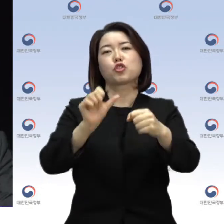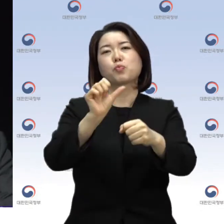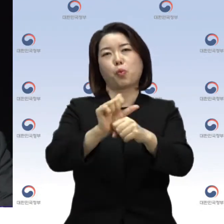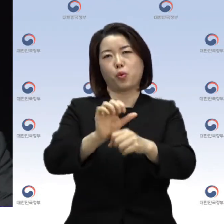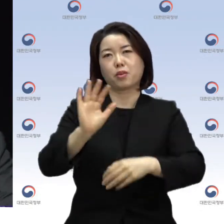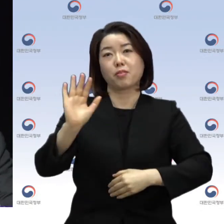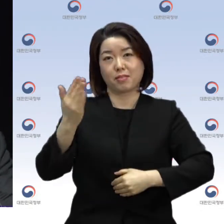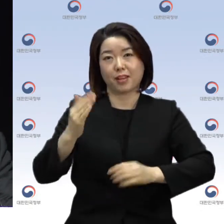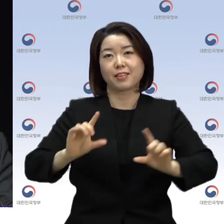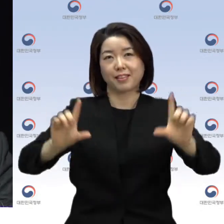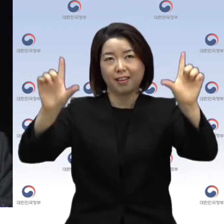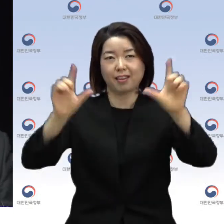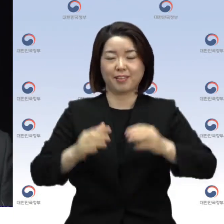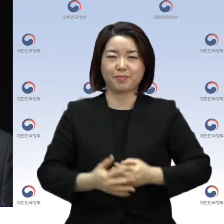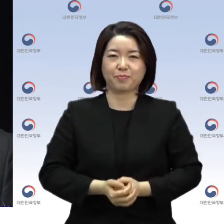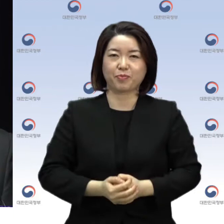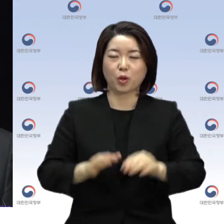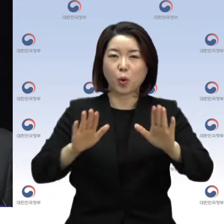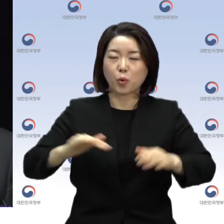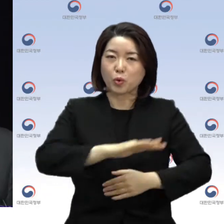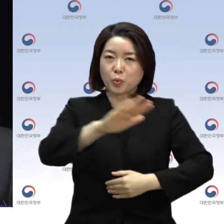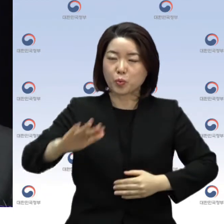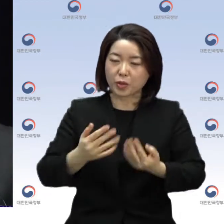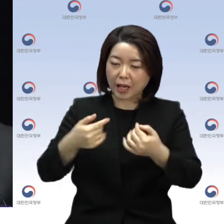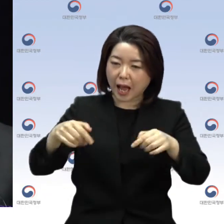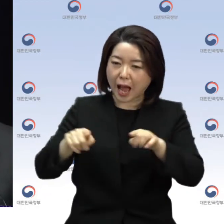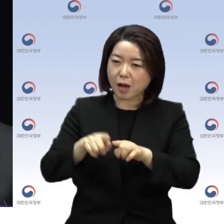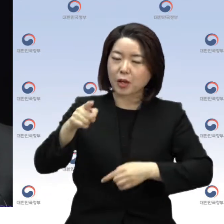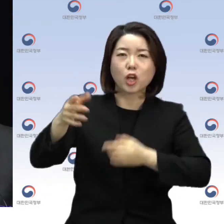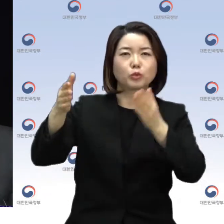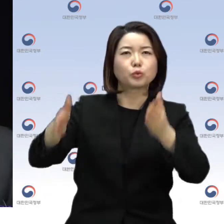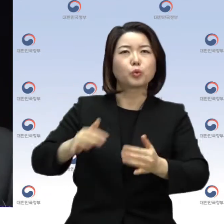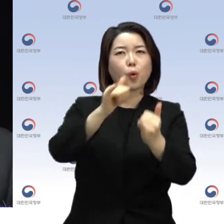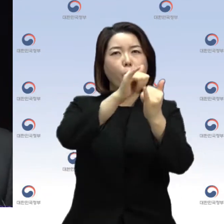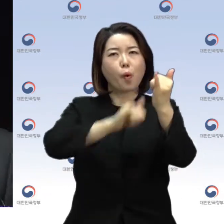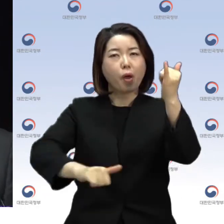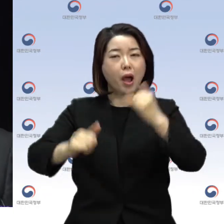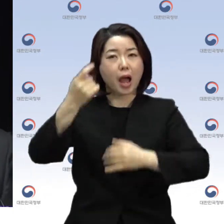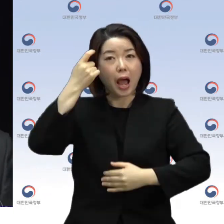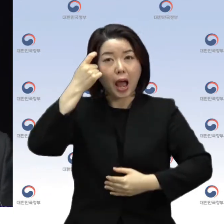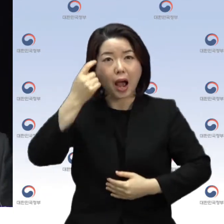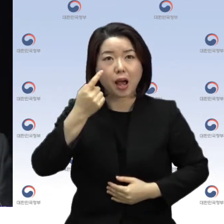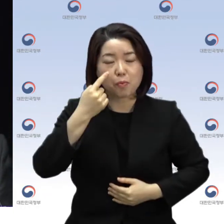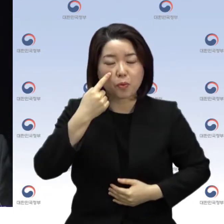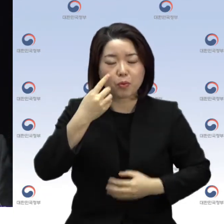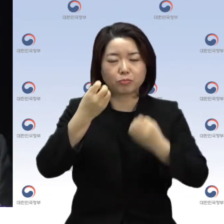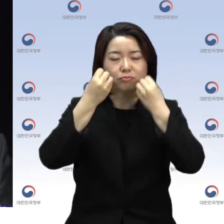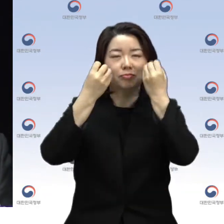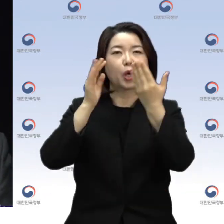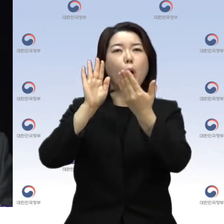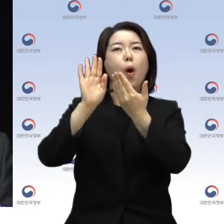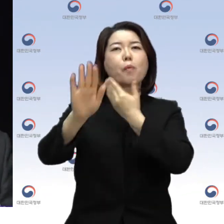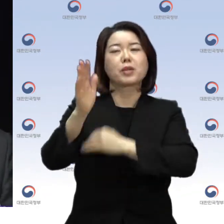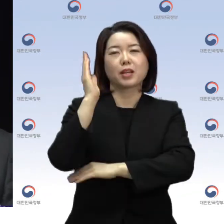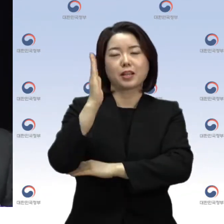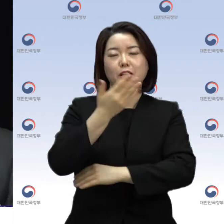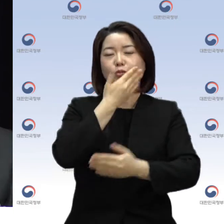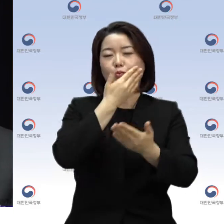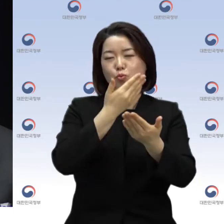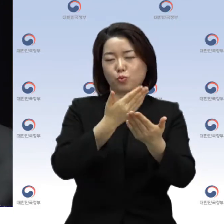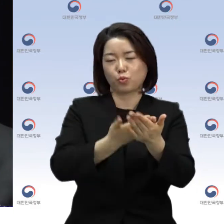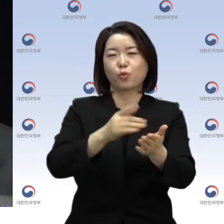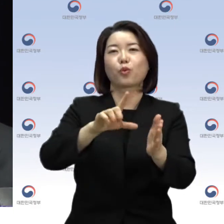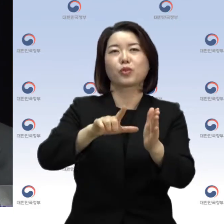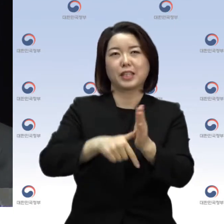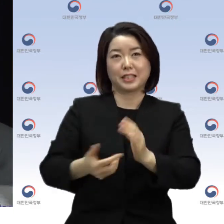65해가 되는 그런 해입니다. 오늘 우리가 함께 그동안의 역사를 돌아보고 새로운 미래를 이야기하는 소중한